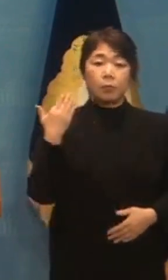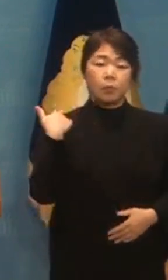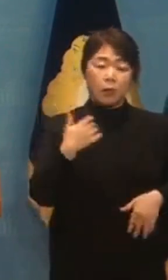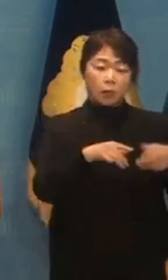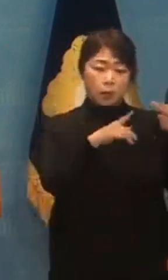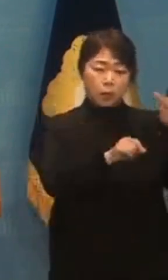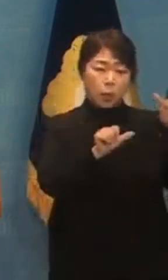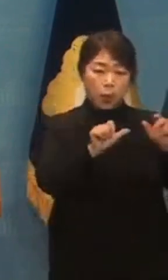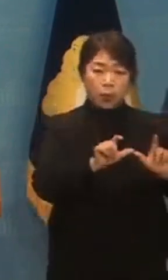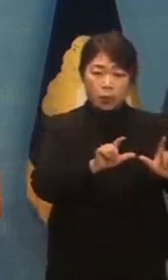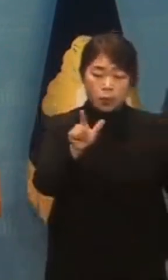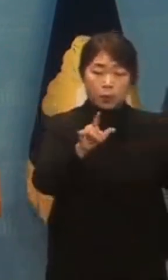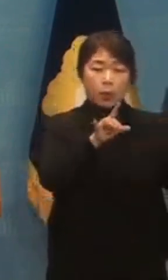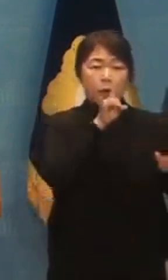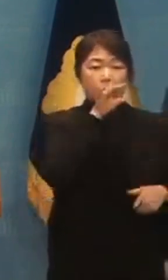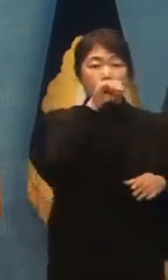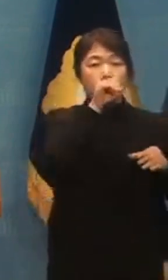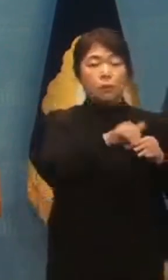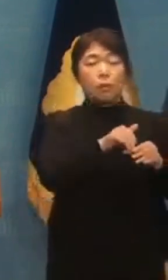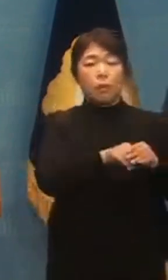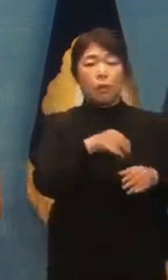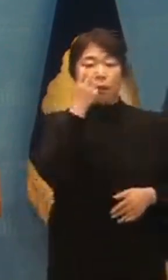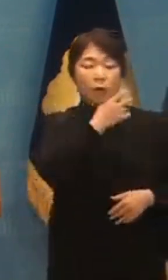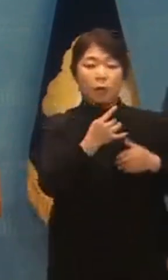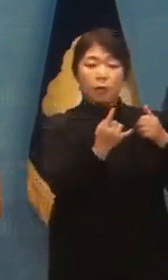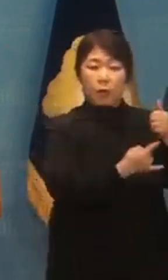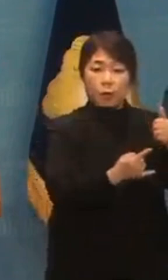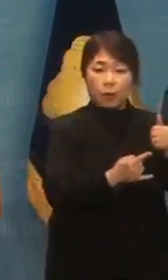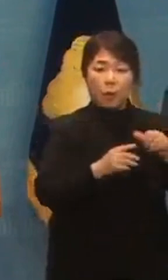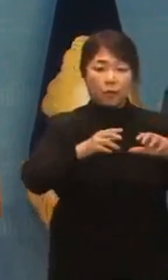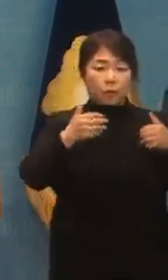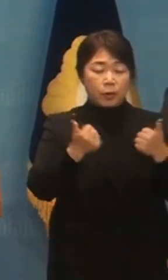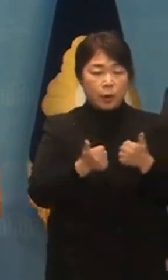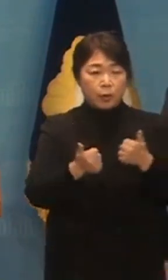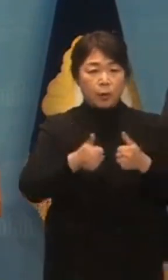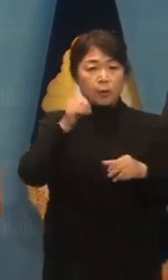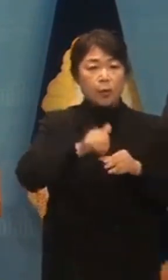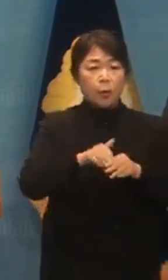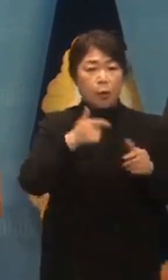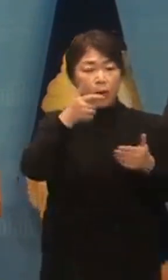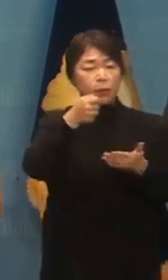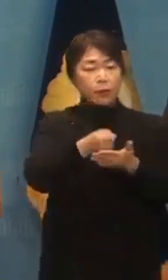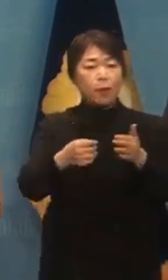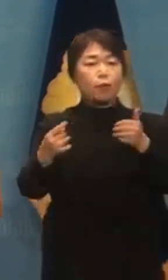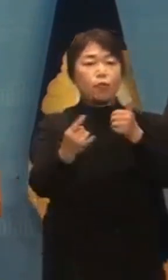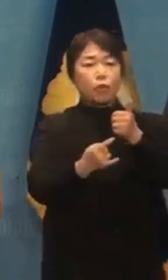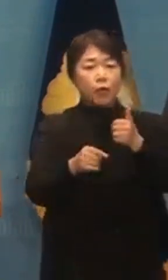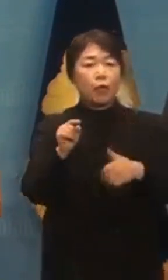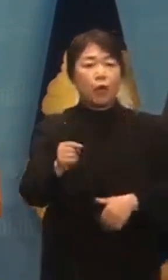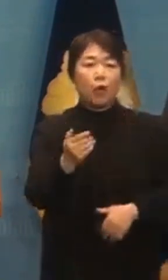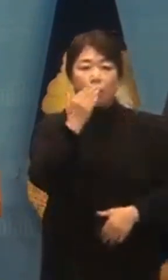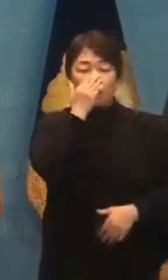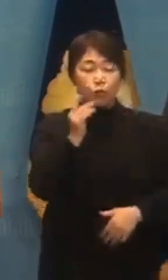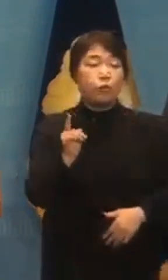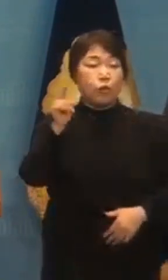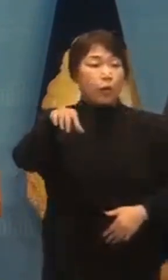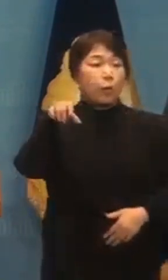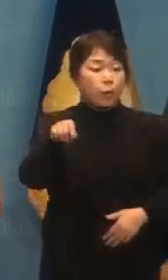12월 5일 중앙선관위의 국회의원 선거구 획정위원회가 순천의